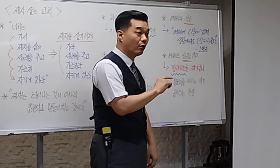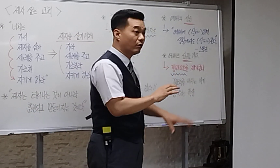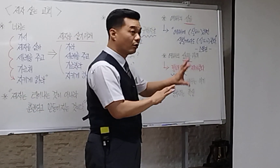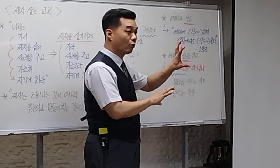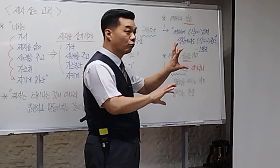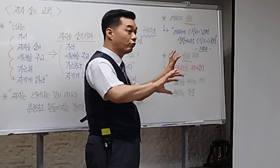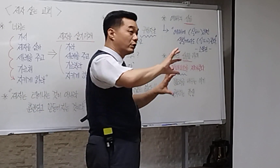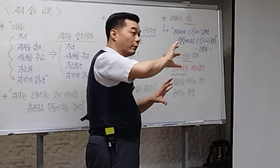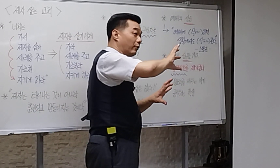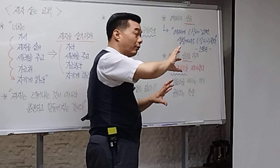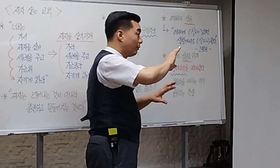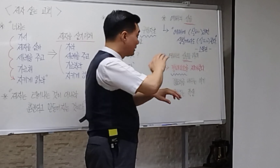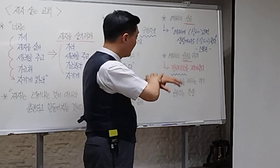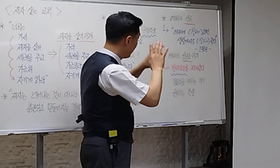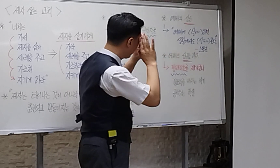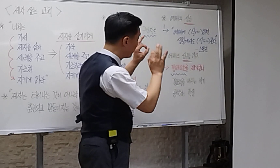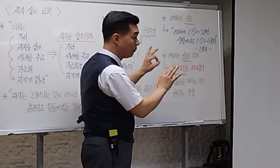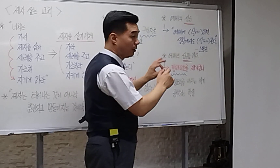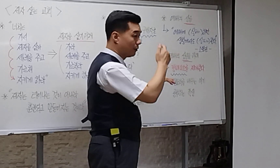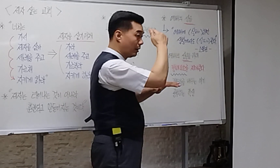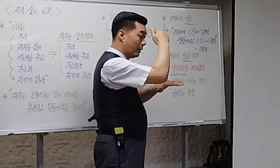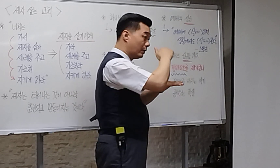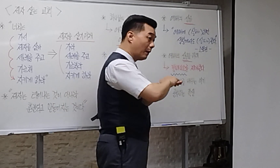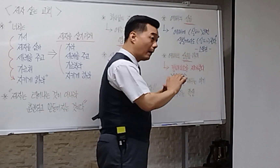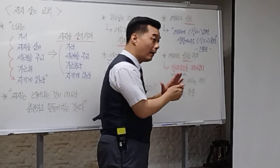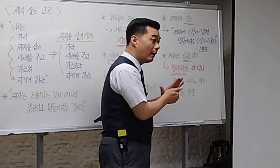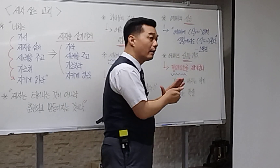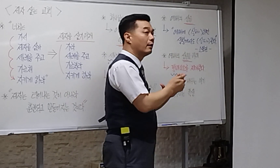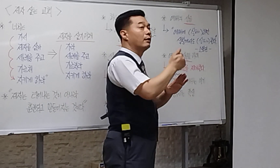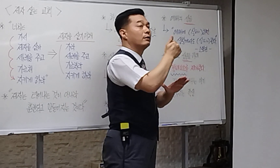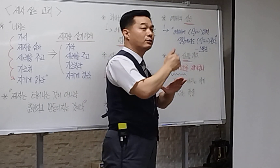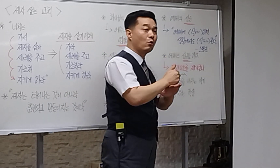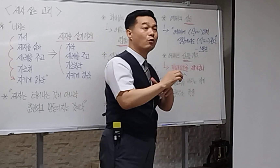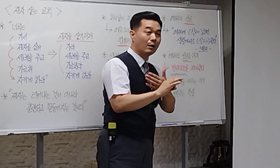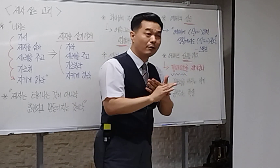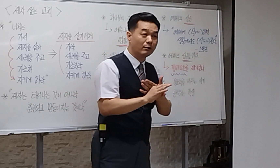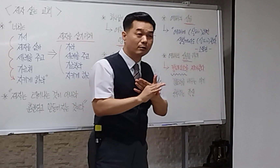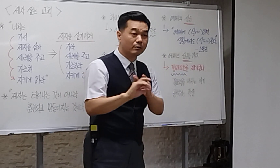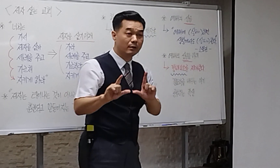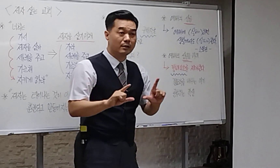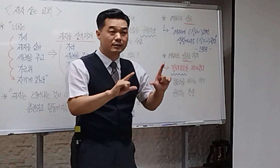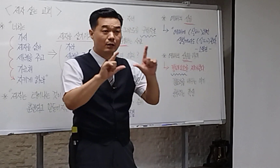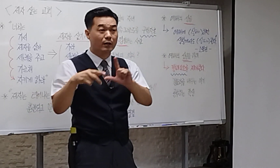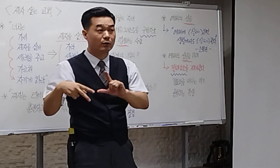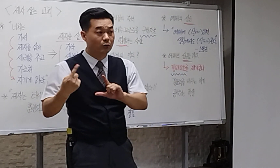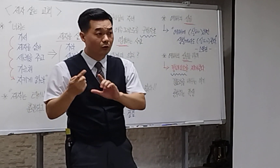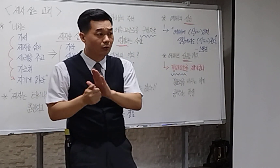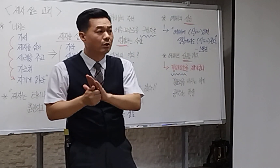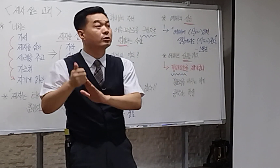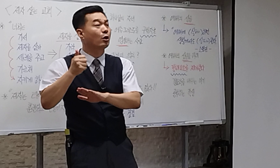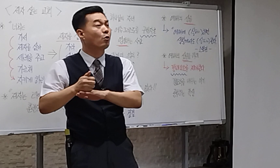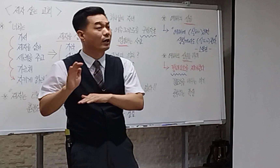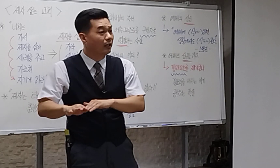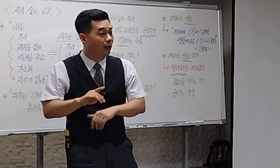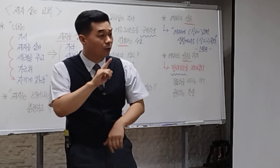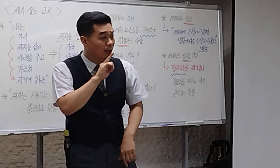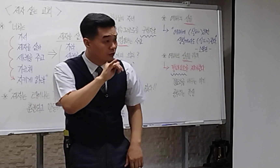이거를 거꾸로 뒤집어서 잘 생각해보면 예배에 성공하면 생활에서도 성공한다 라고 말할 수